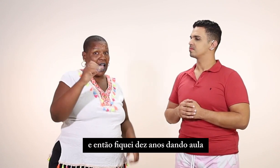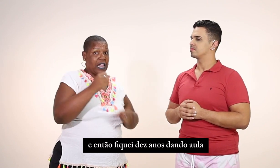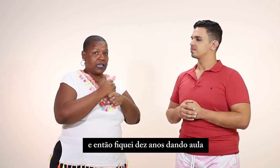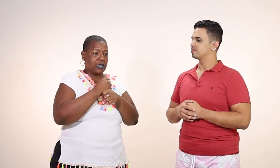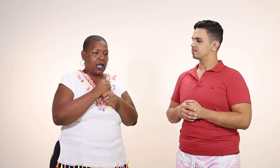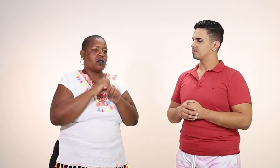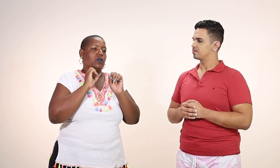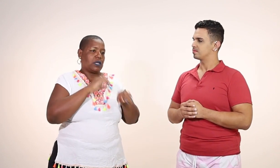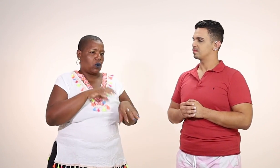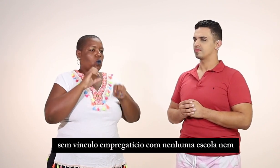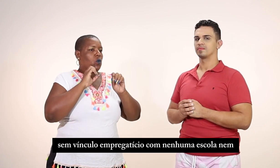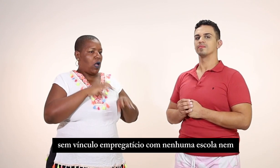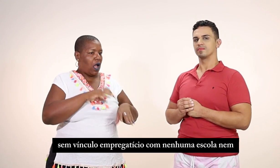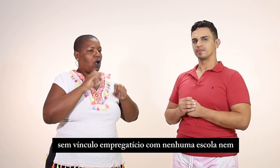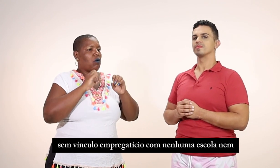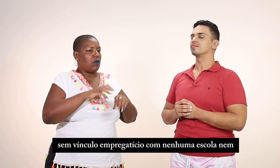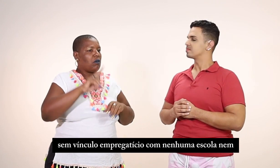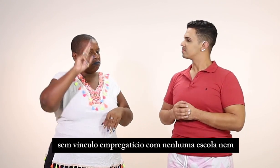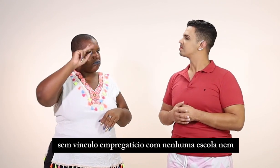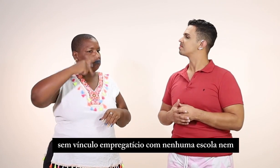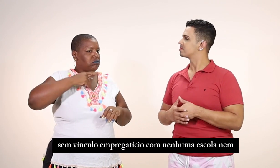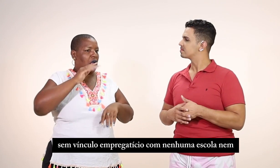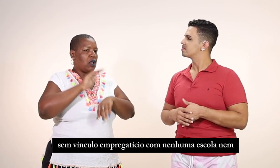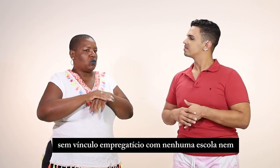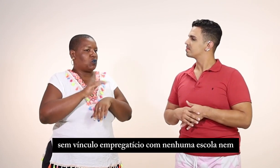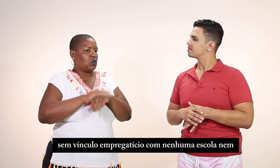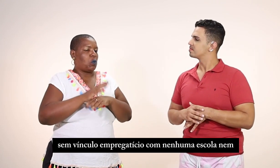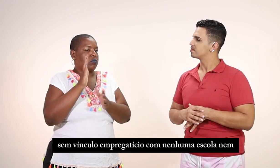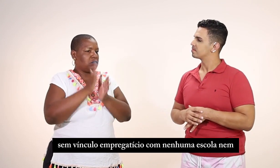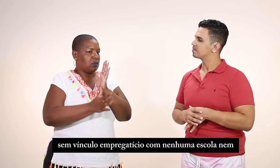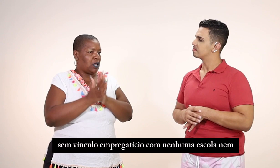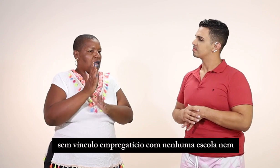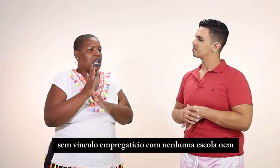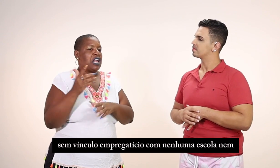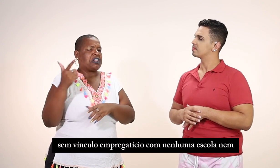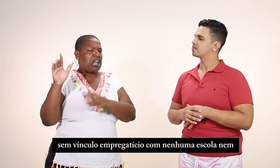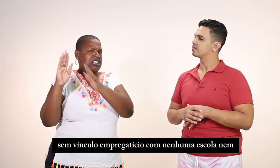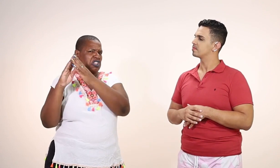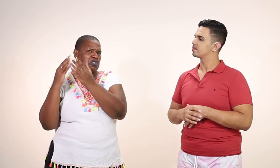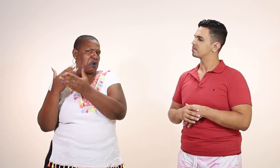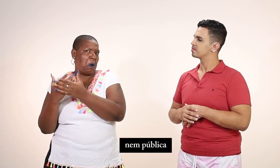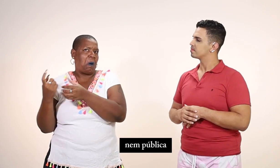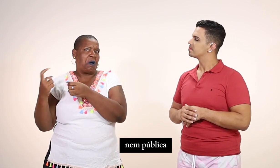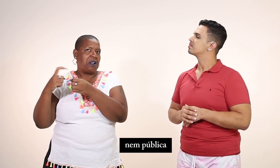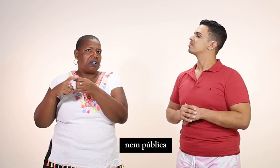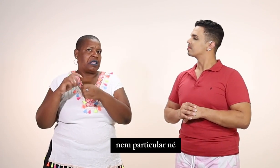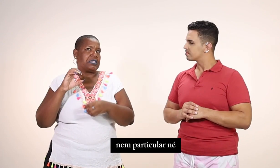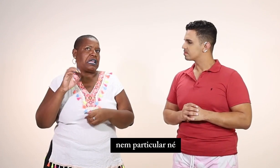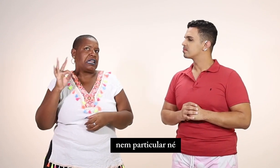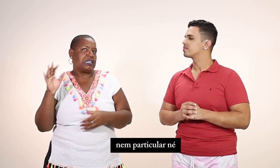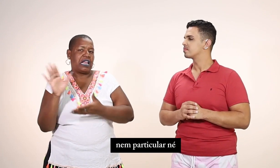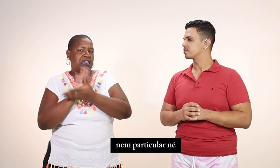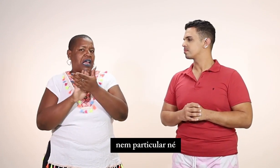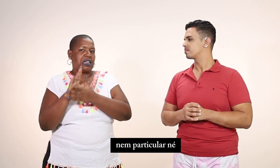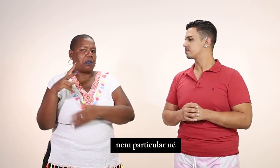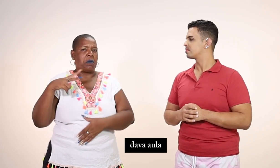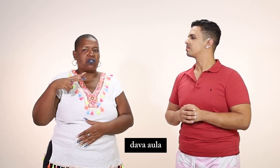aula sem vínculo empregatício com nenhuma escola, nem pública, nem particular, né? Eu dava